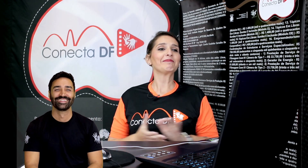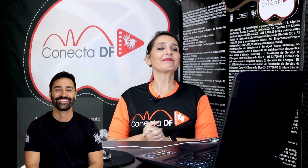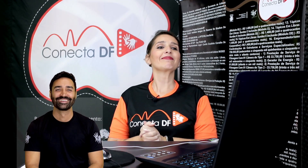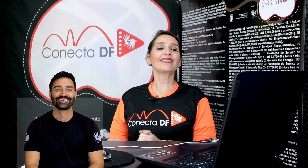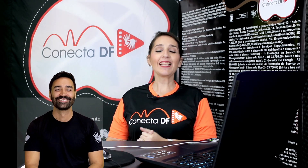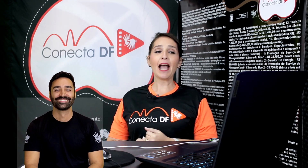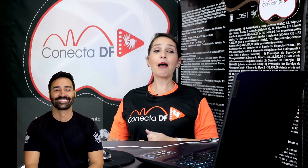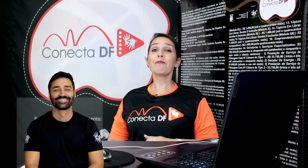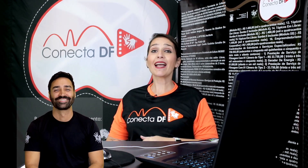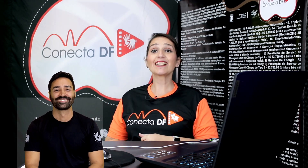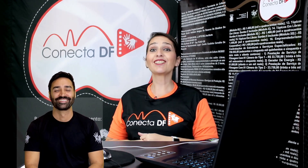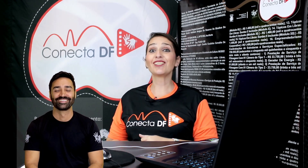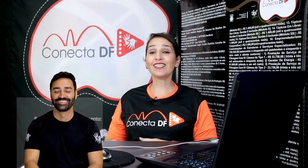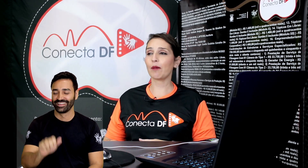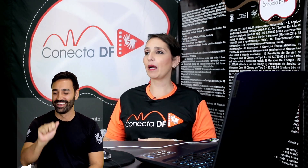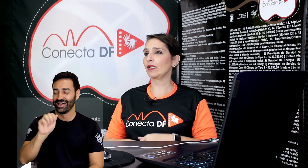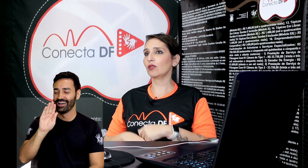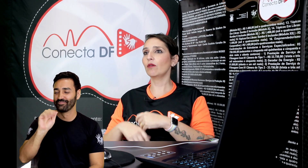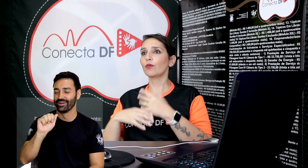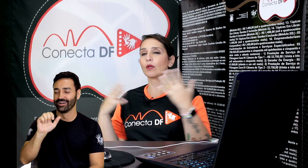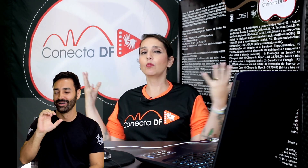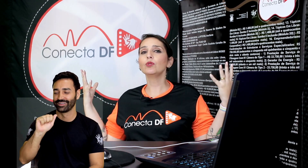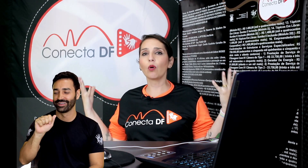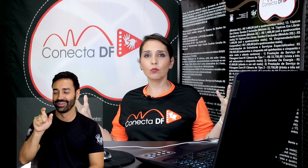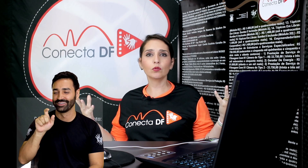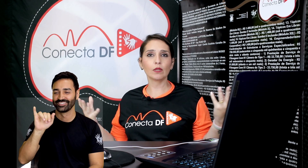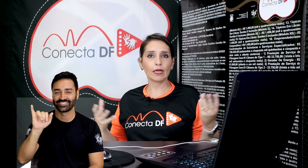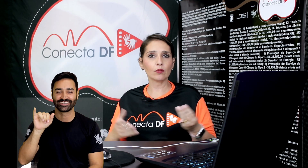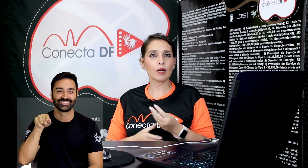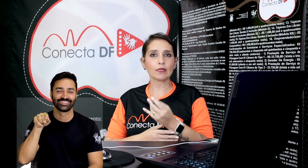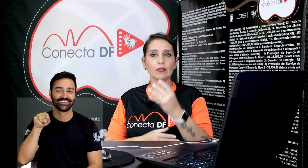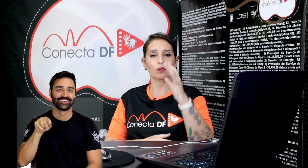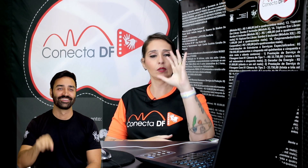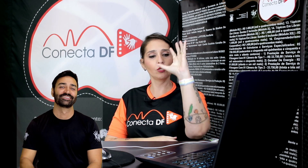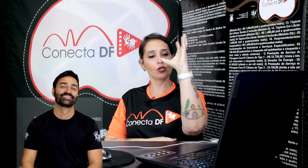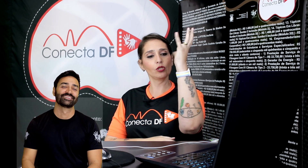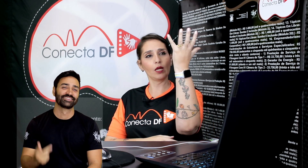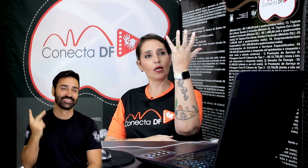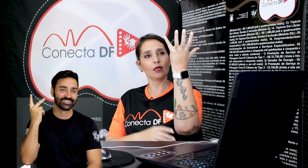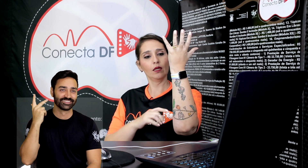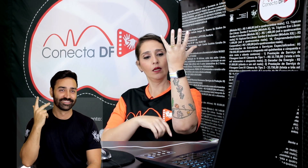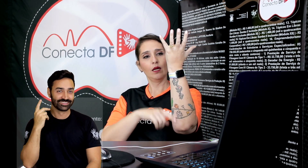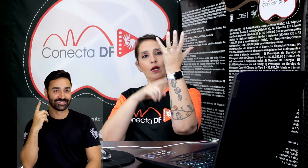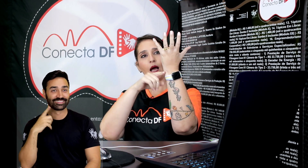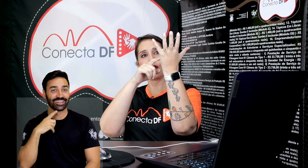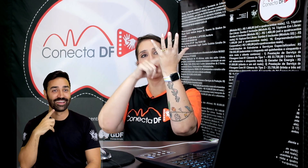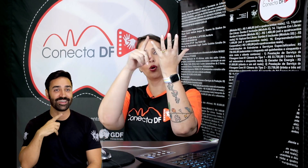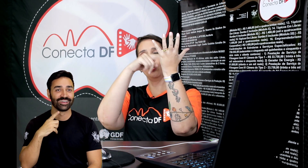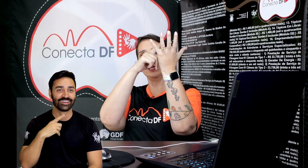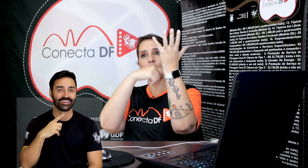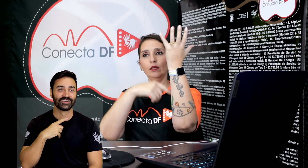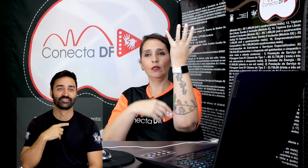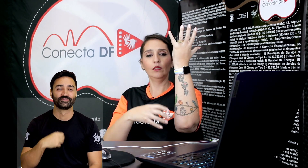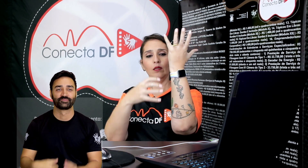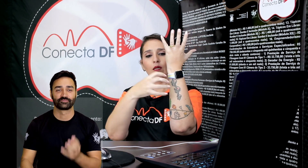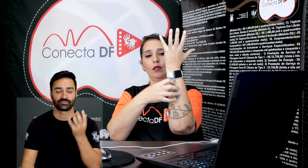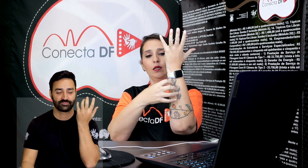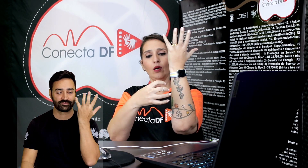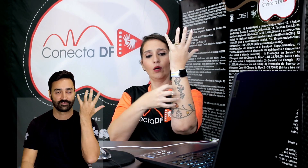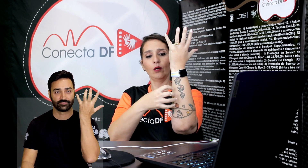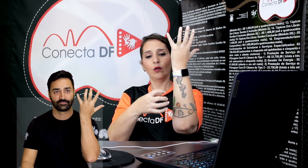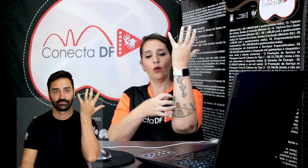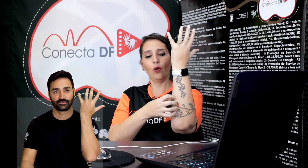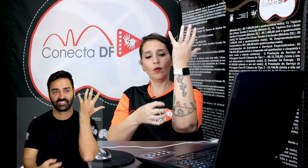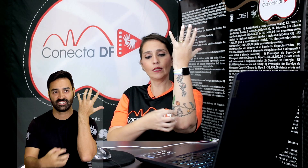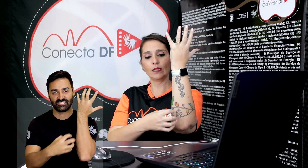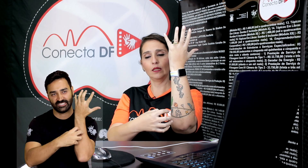lá. Abacaxi. Abacaxi é uma fruta muito comum, né, no Brasil. Então a gente tem a coroa e,